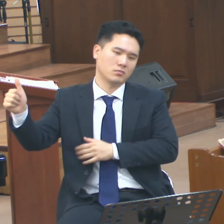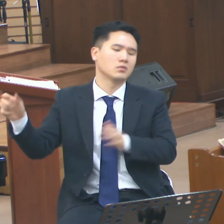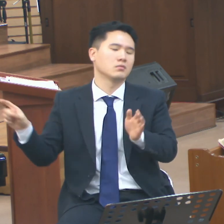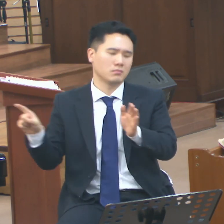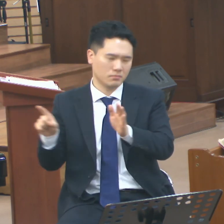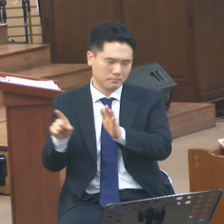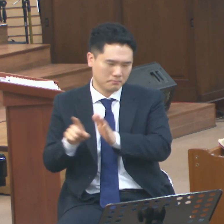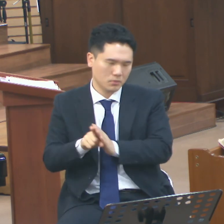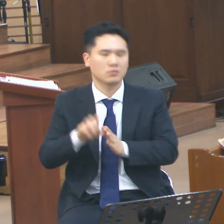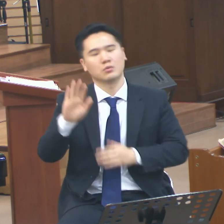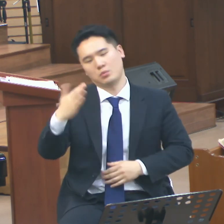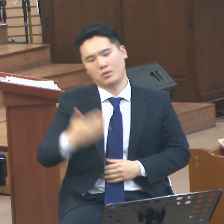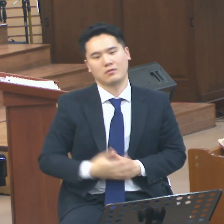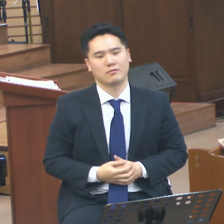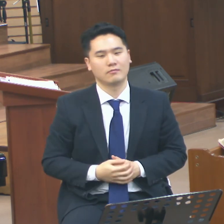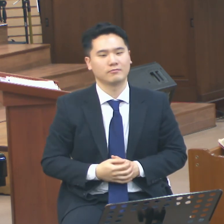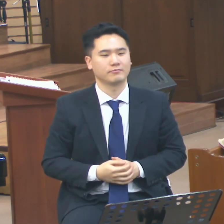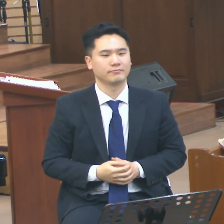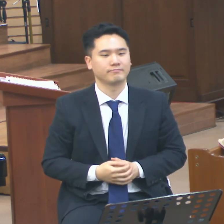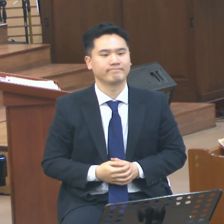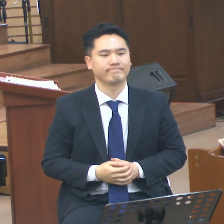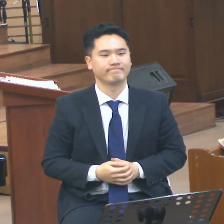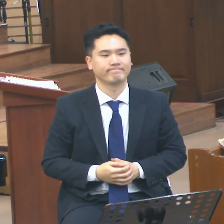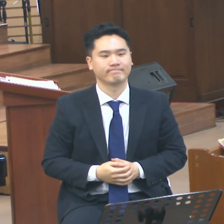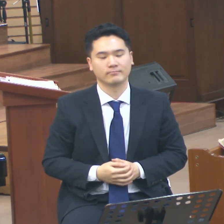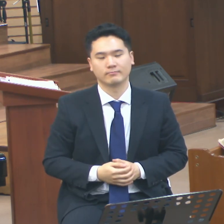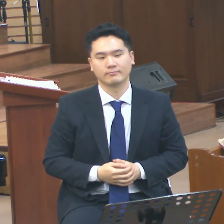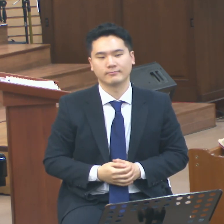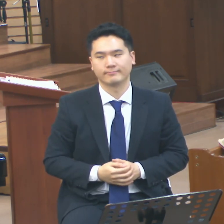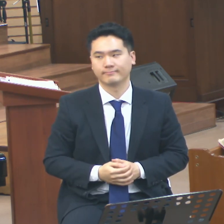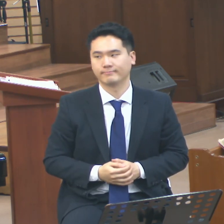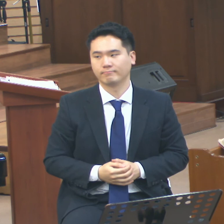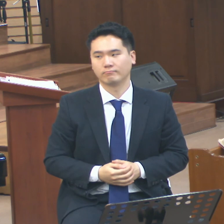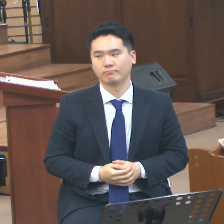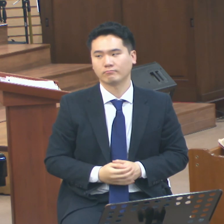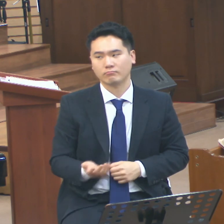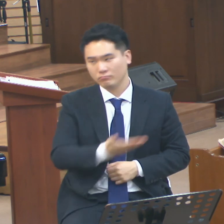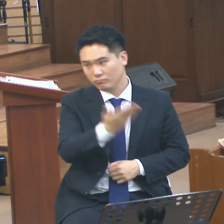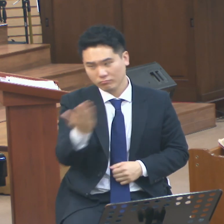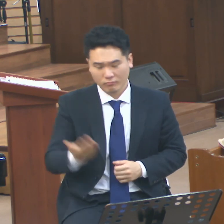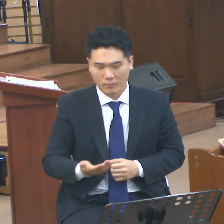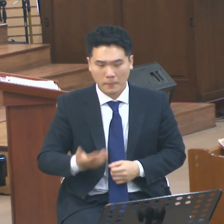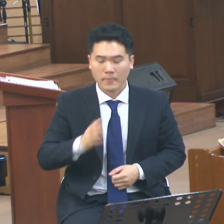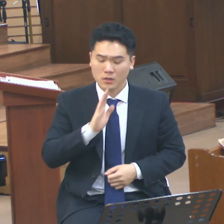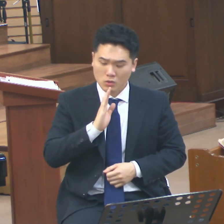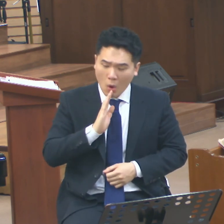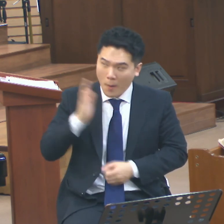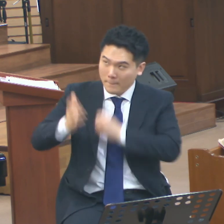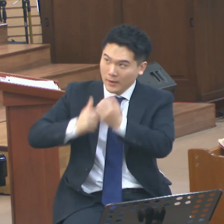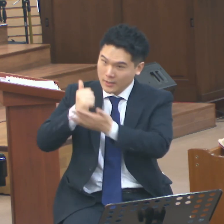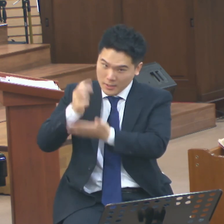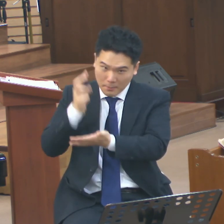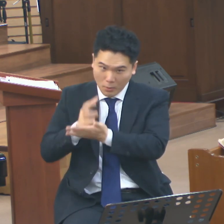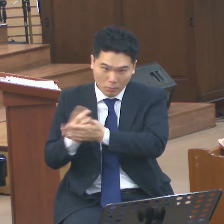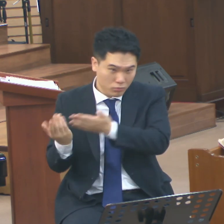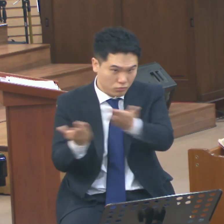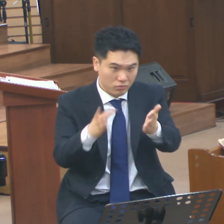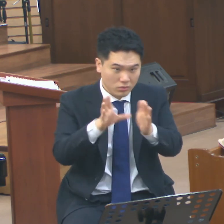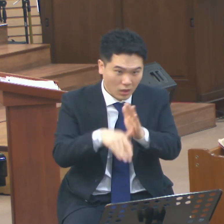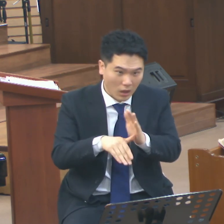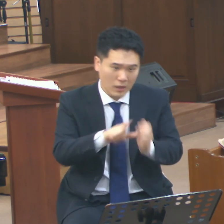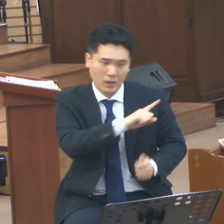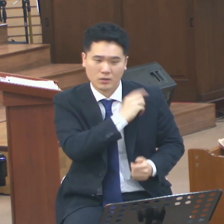지역적인 건 차이가 있을 수 있어요. 차이가 있을 수 있고 정말 하나님의 법을 주셨을 때 제일 중요한 건